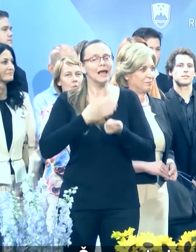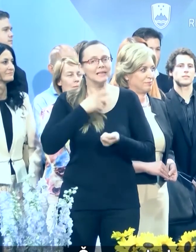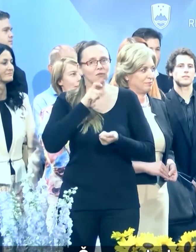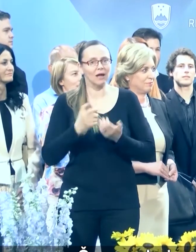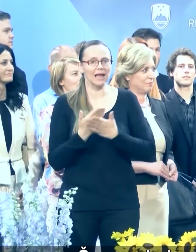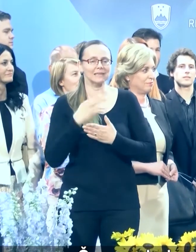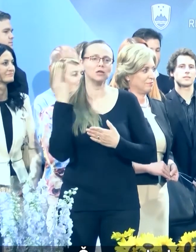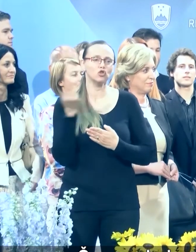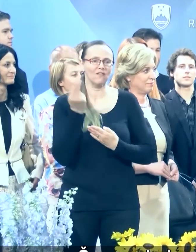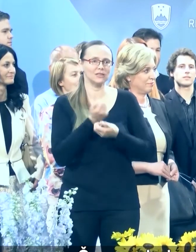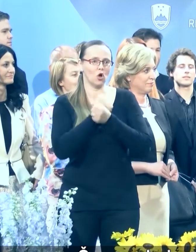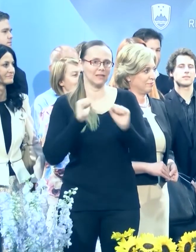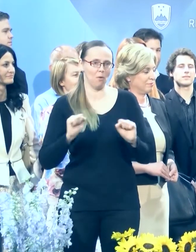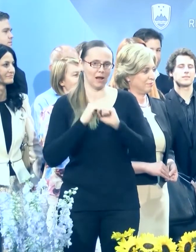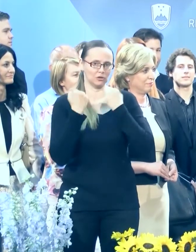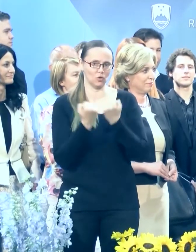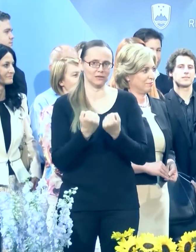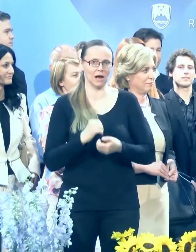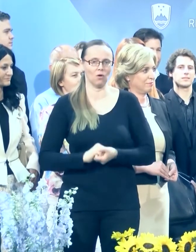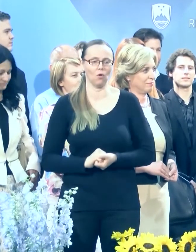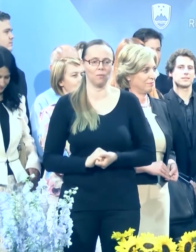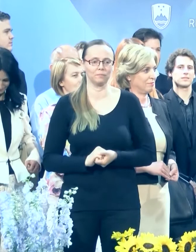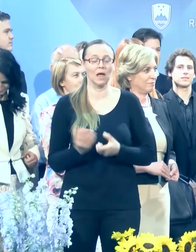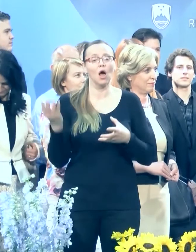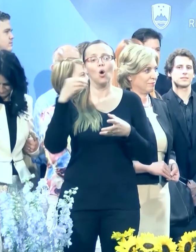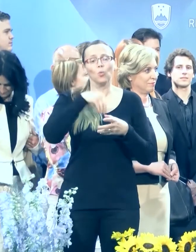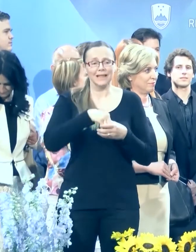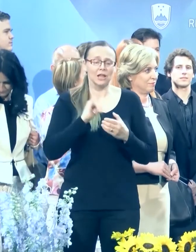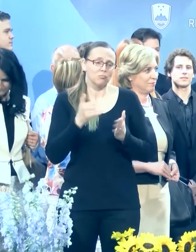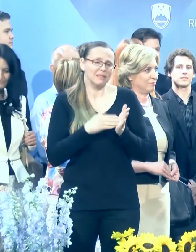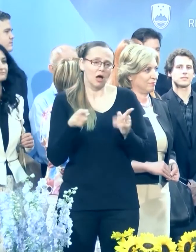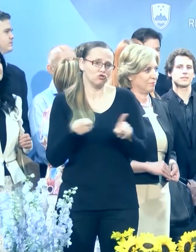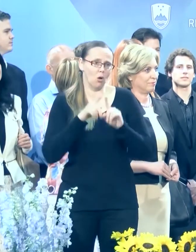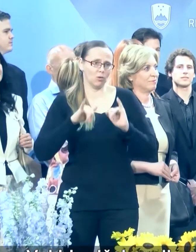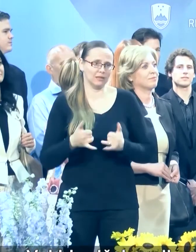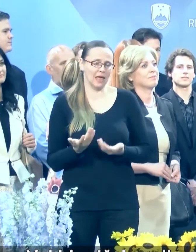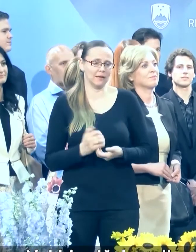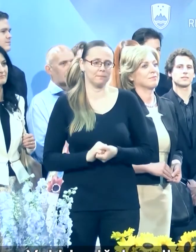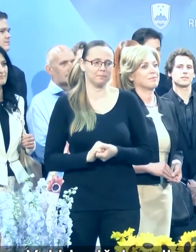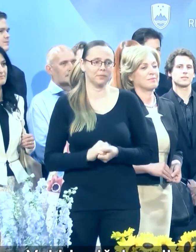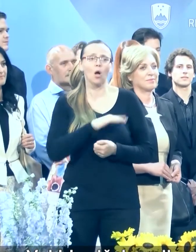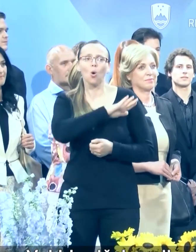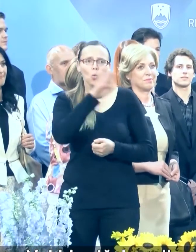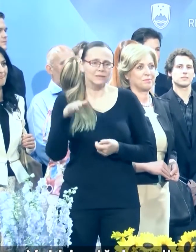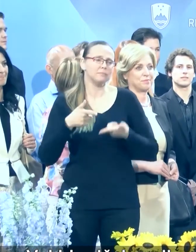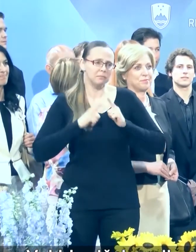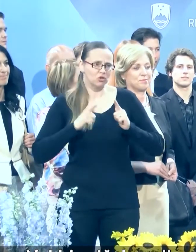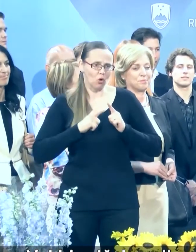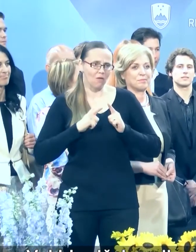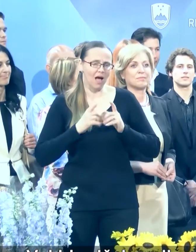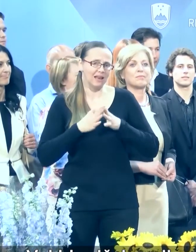za Slovensko demokratsko stranko. Udeležba je takšna, kot je, vsi bi pričakovali bistveno